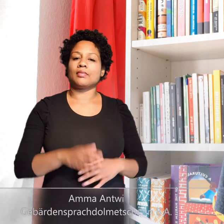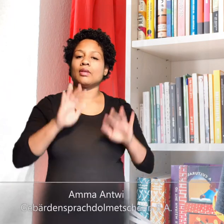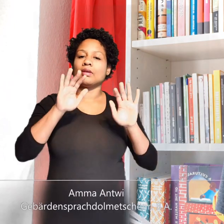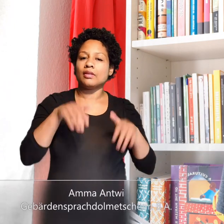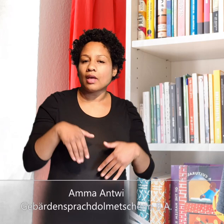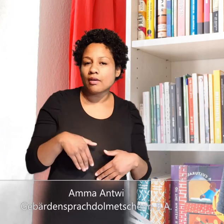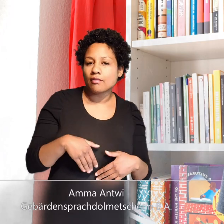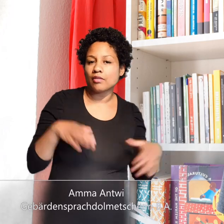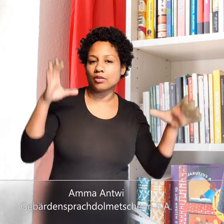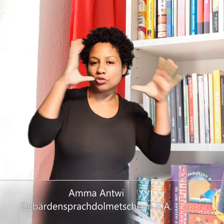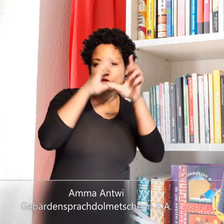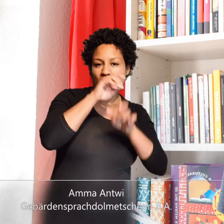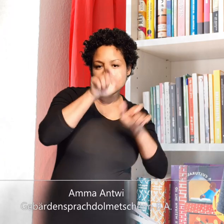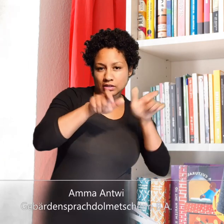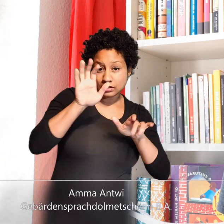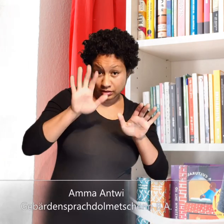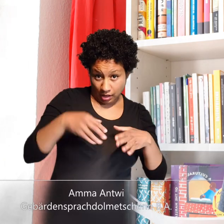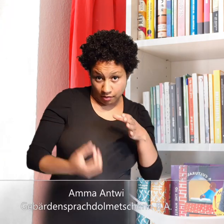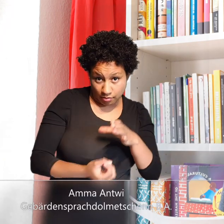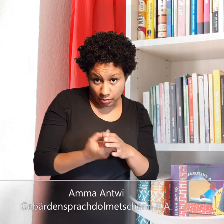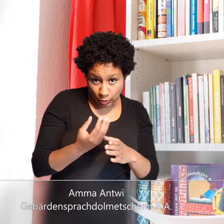dürfen schwarze Blumen malen.